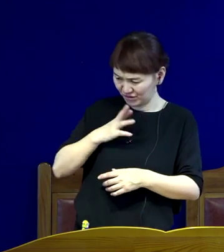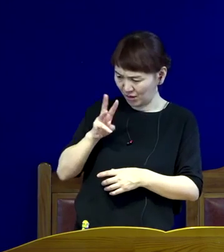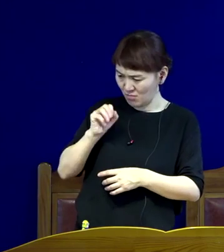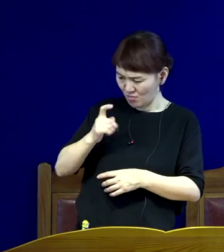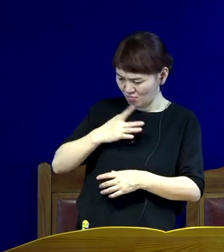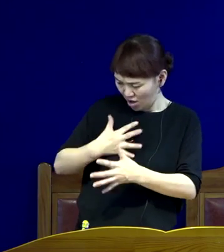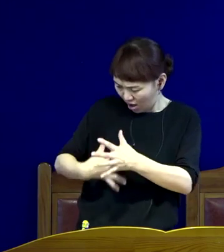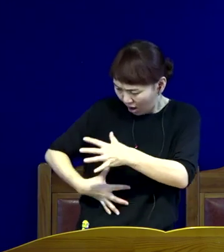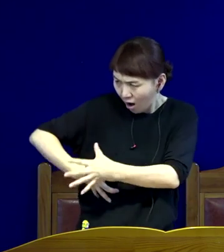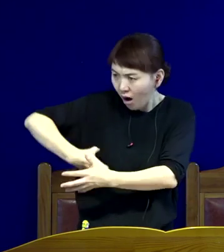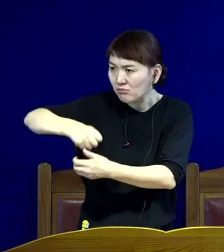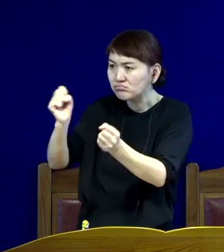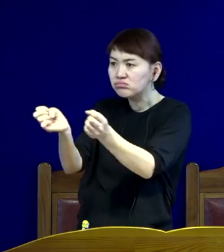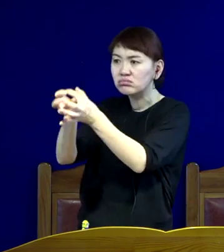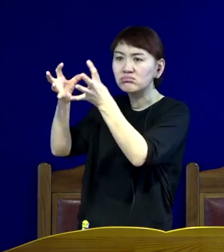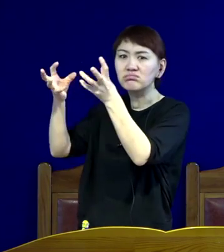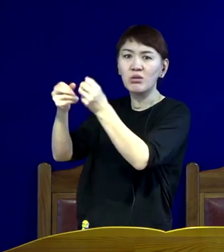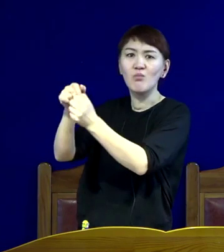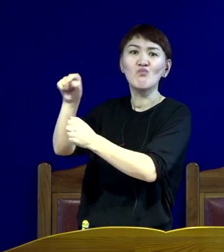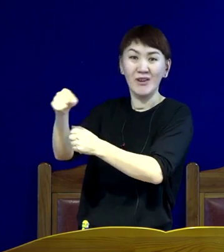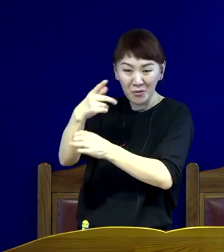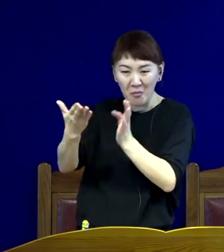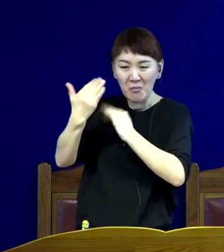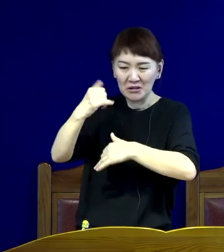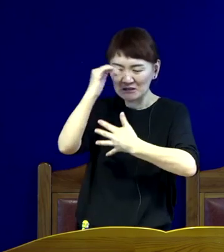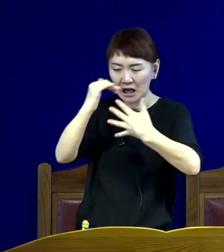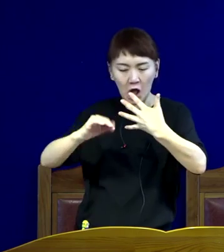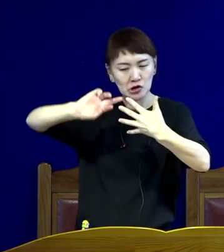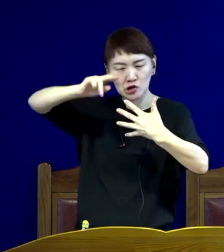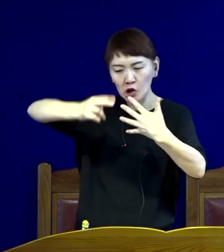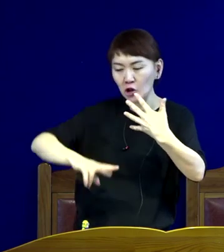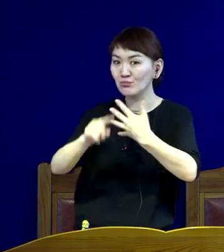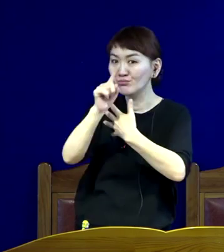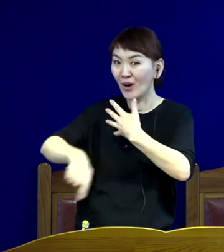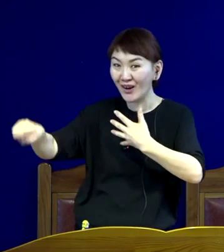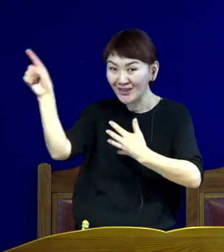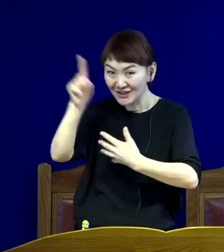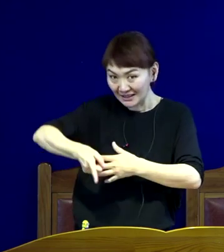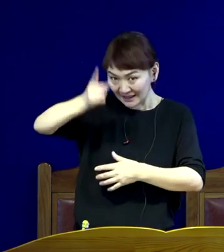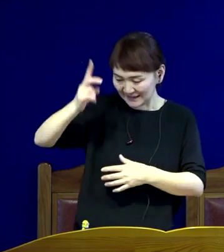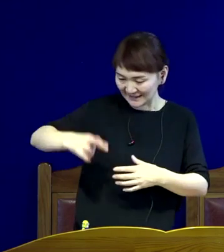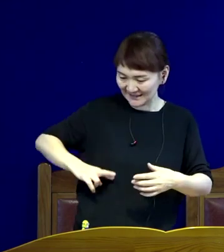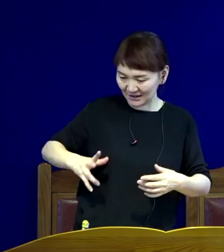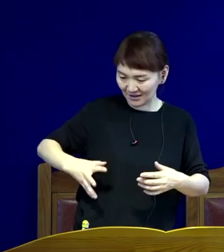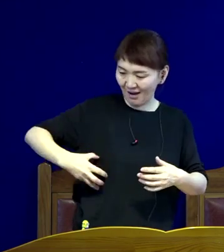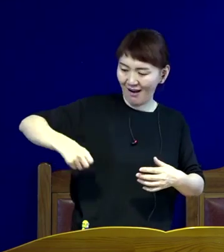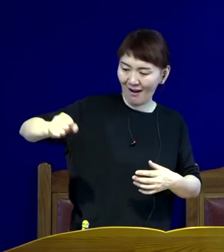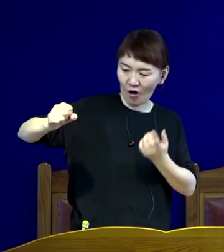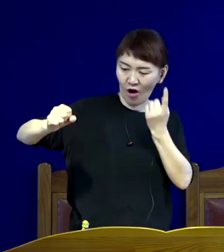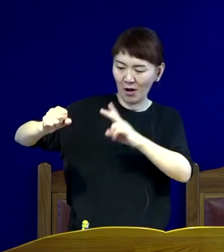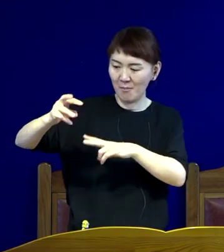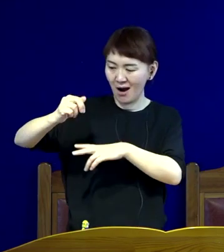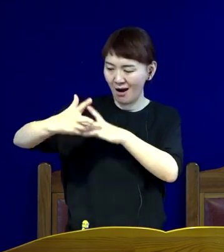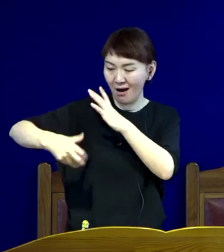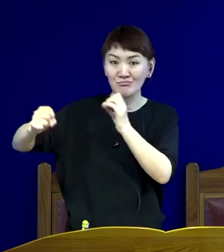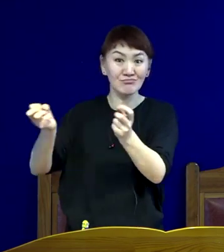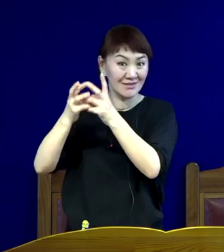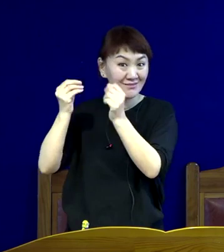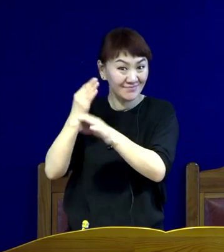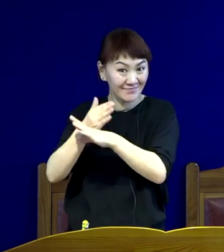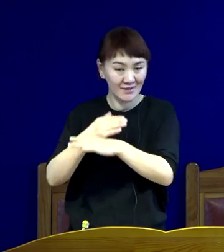байна. Түрүүн дистраллийн битгий солиорой гэж хэлсэн. Тэгэхээр заавал санаарай. Эхтэр нөхөр бол эрэгтэйгш